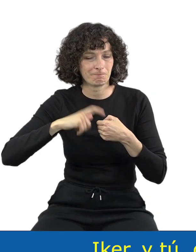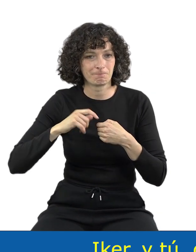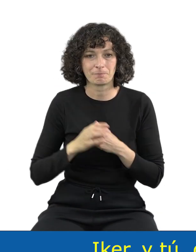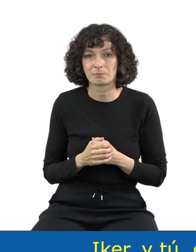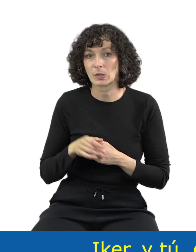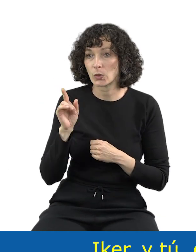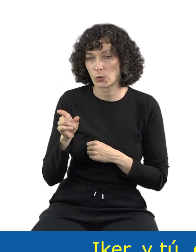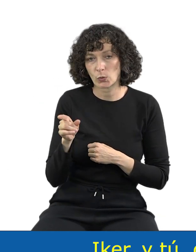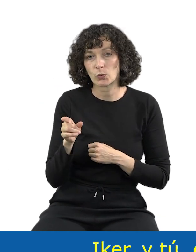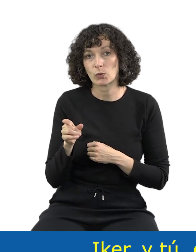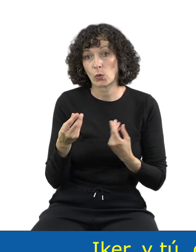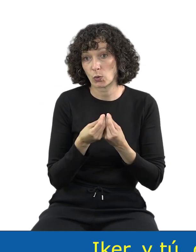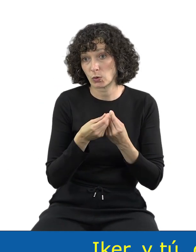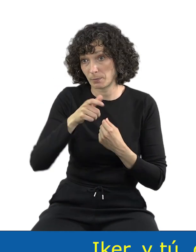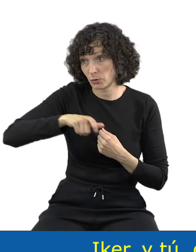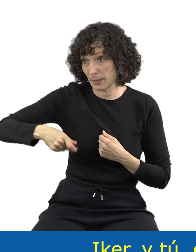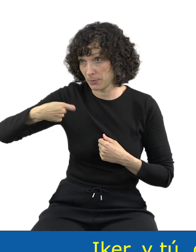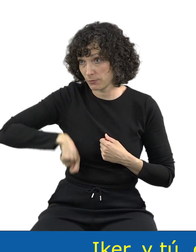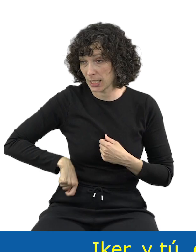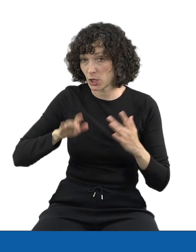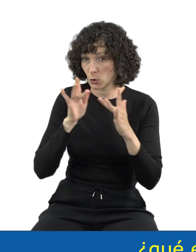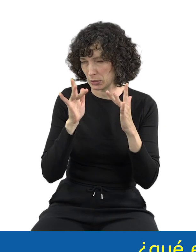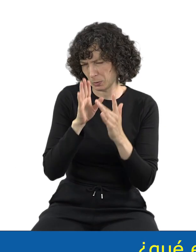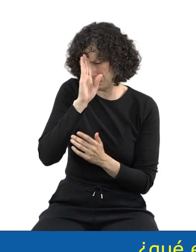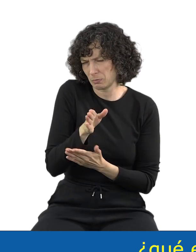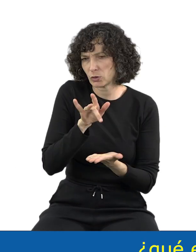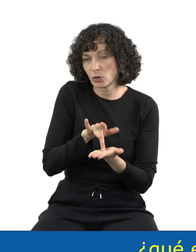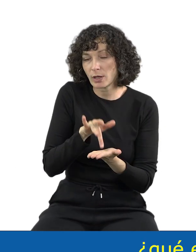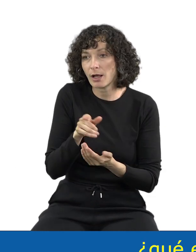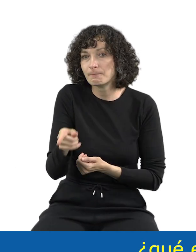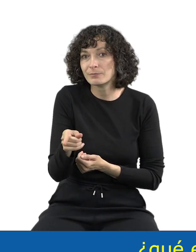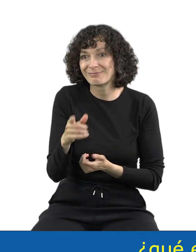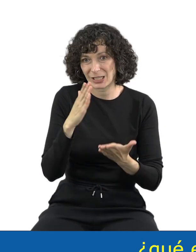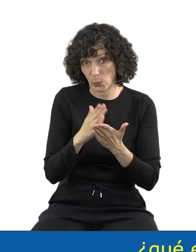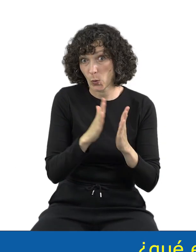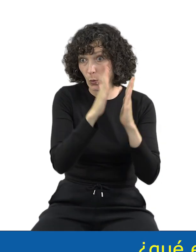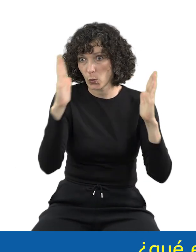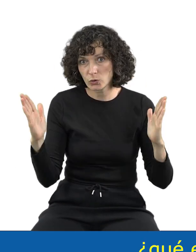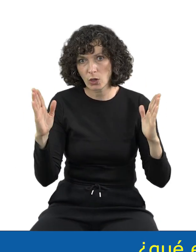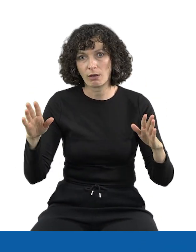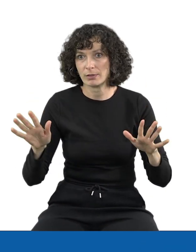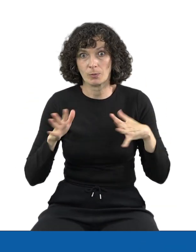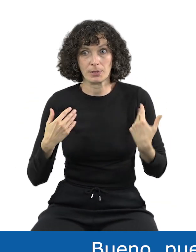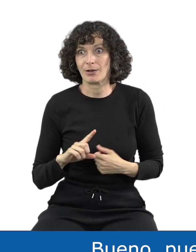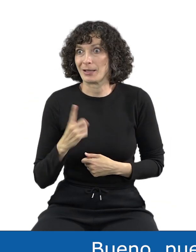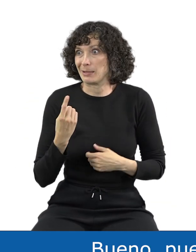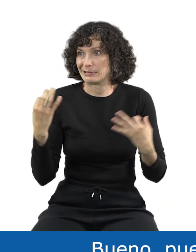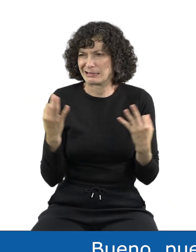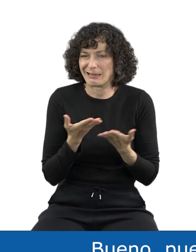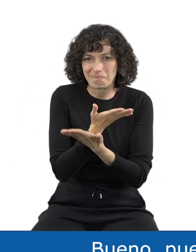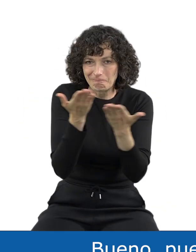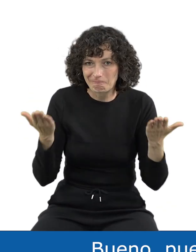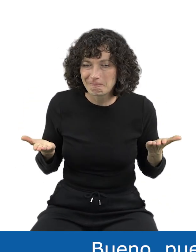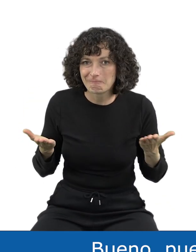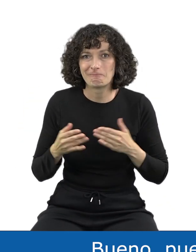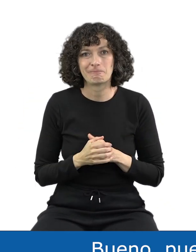tú que estás en contacto directo con los profesionales, ¿qué es lo que más les ha sorprendido durante este curso? Bueno, pues a